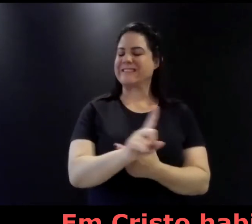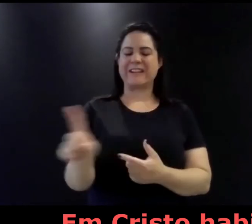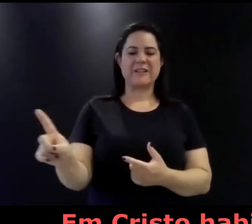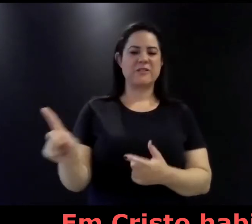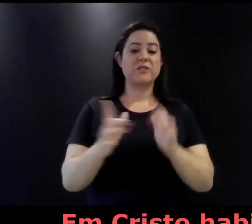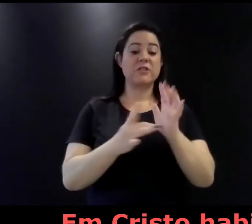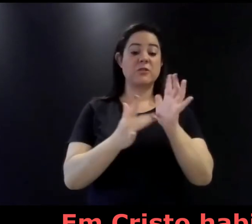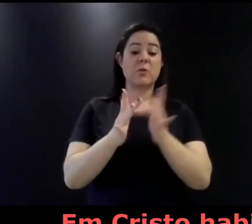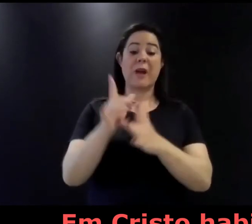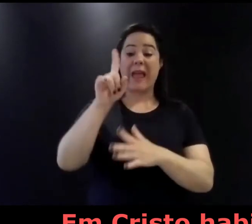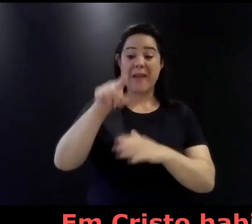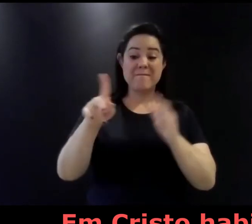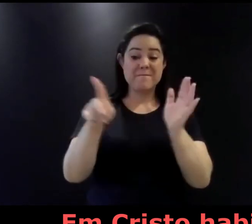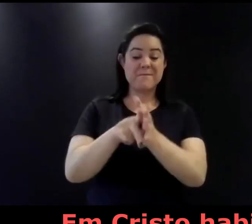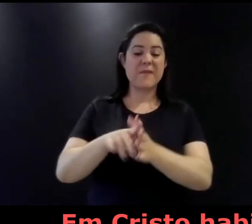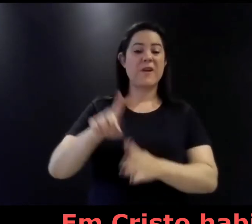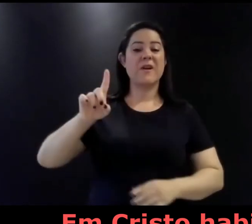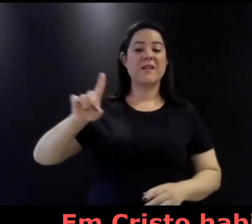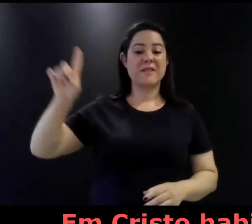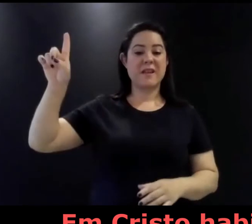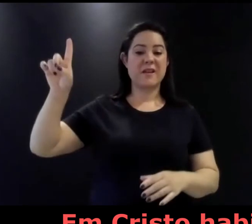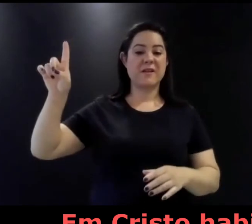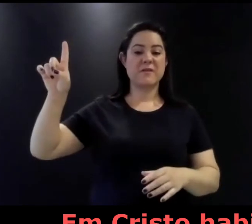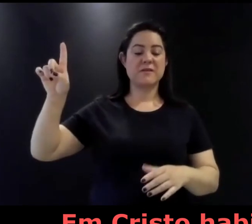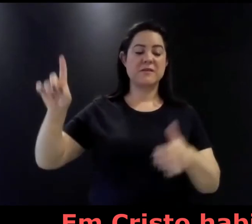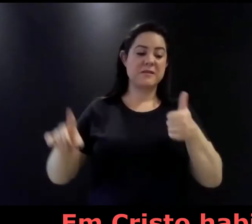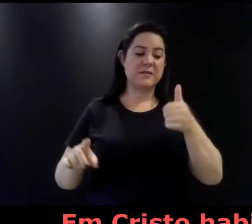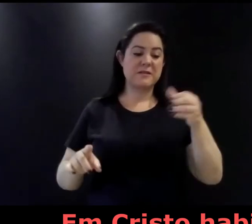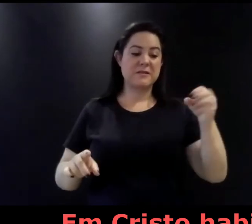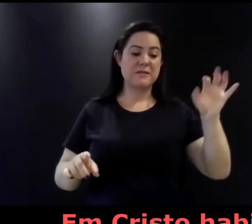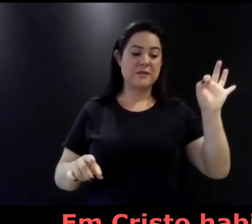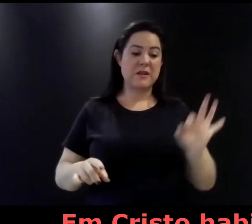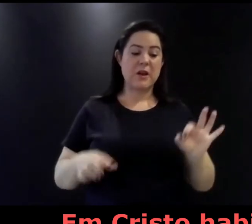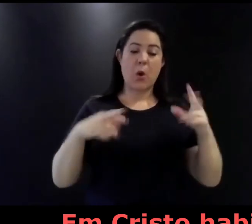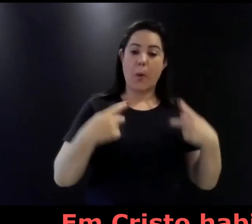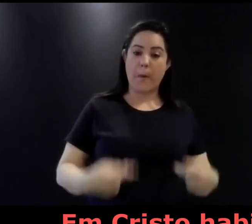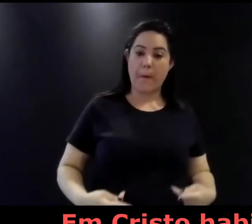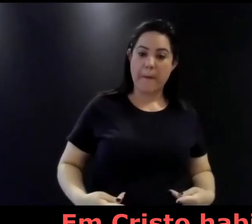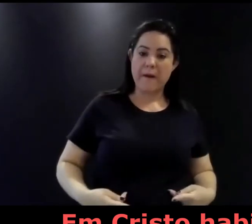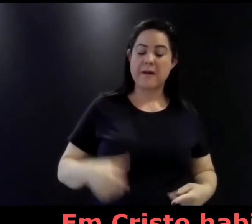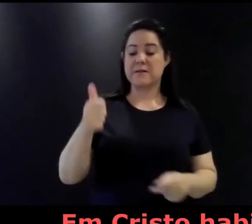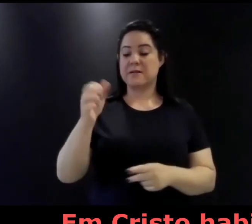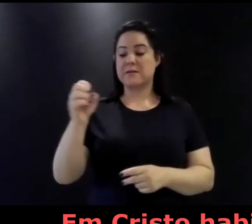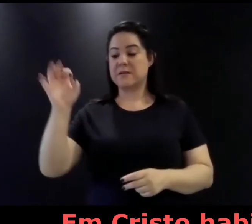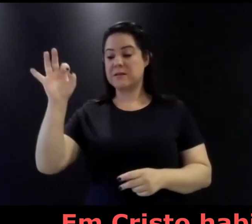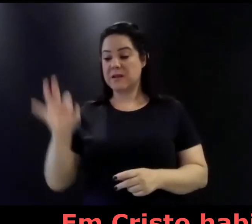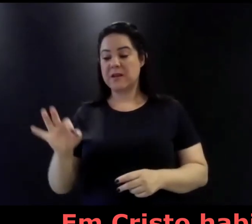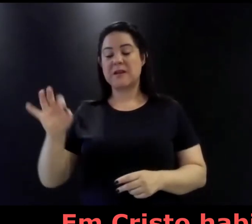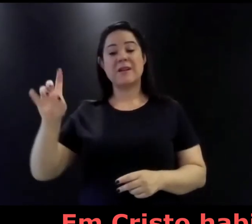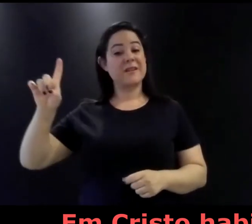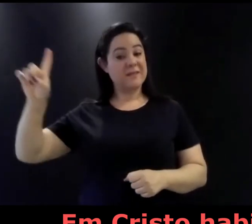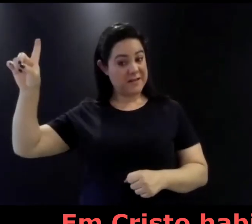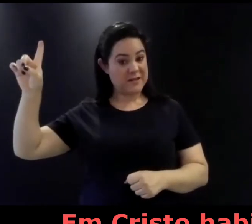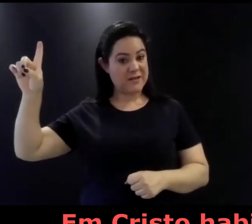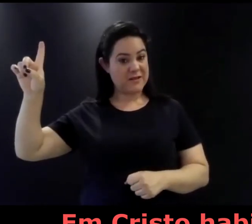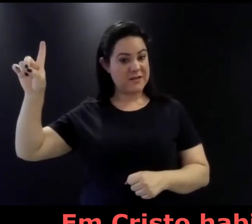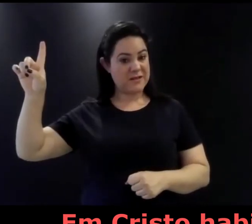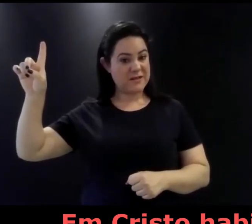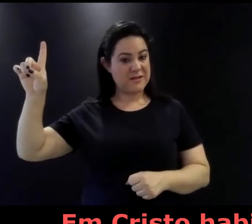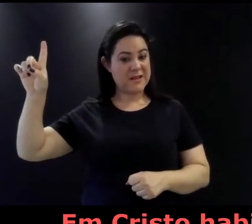Deus, 100% homem, 100% Deus. Luz da luz,